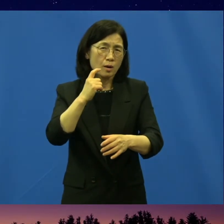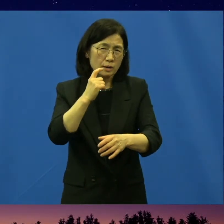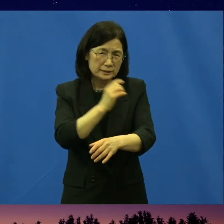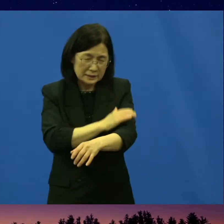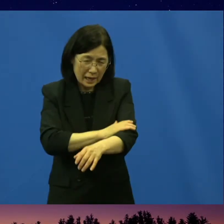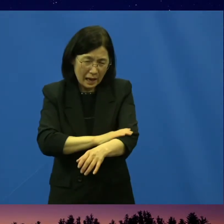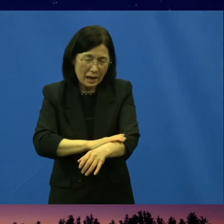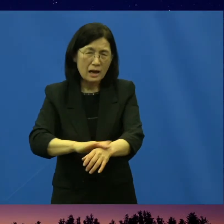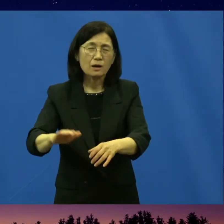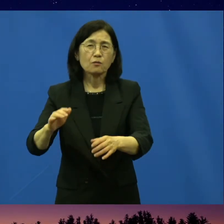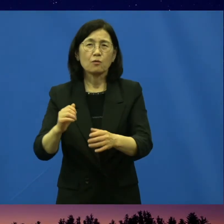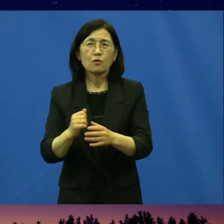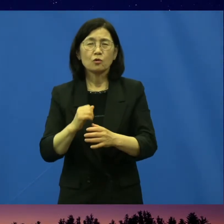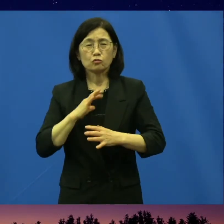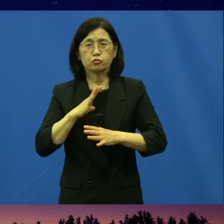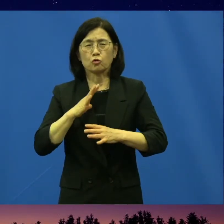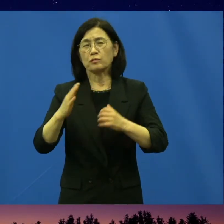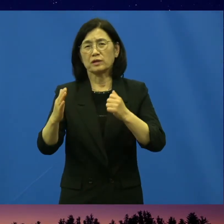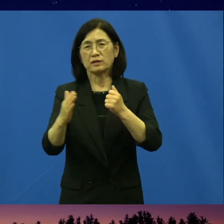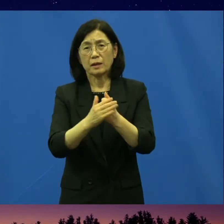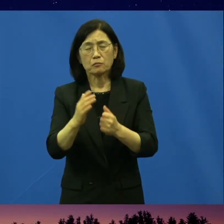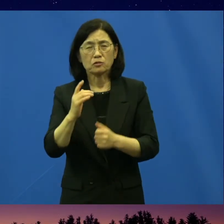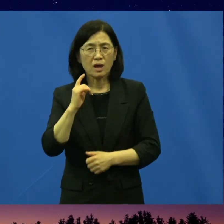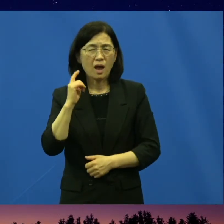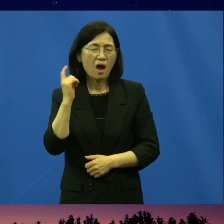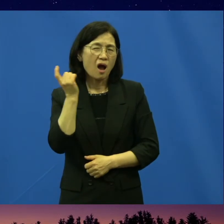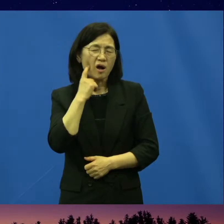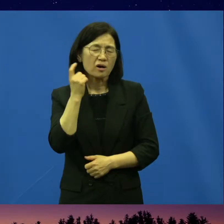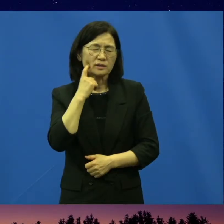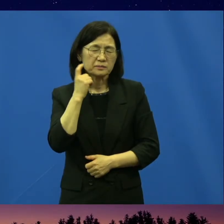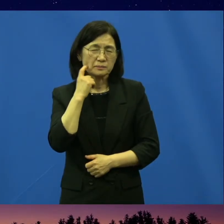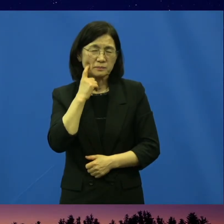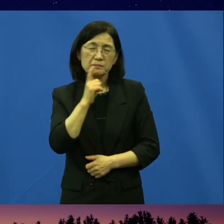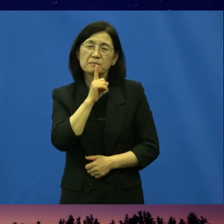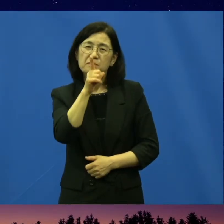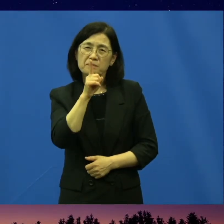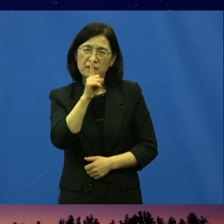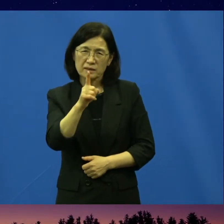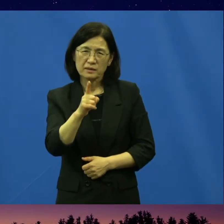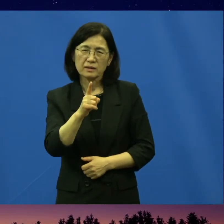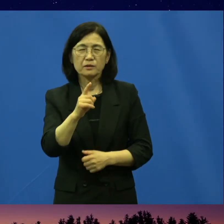진실하게 얘기하면 되는데 두려우니까 거짓말을 하는 거예요. 네.